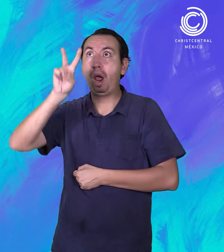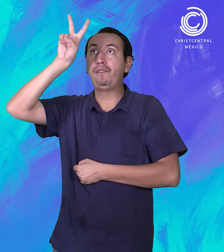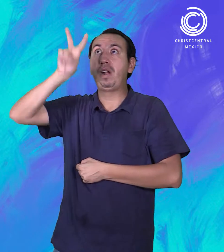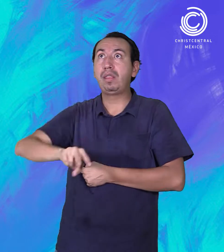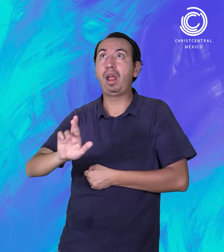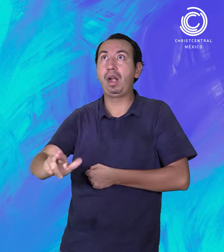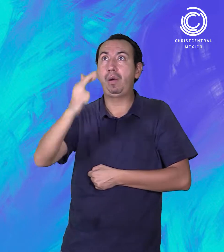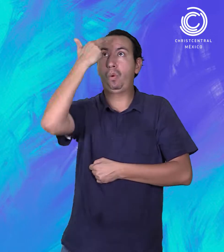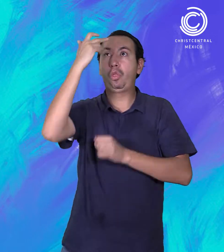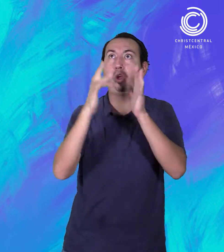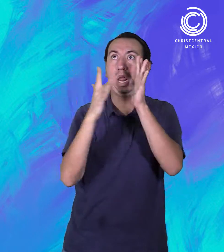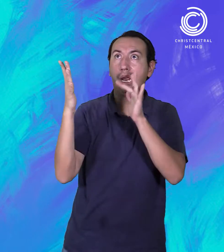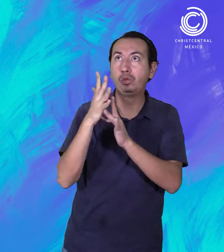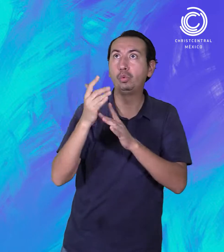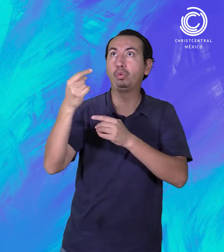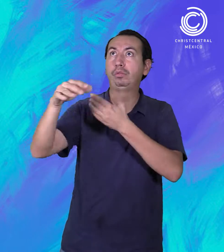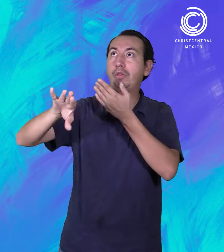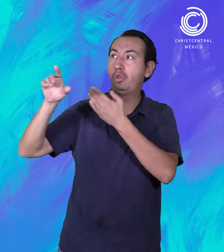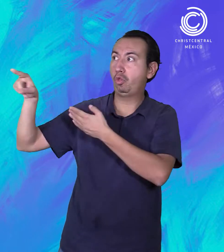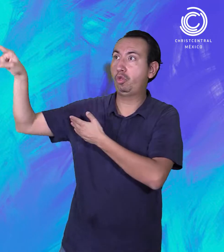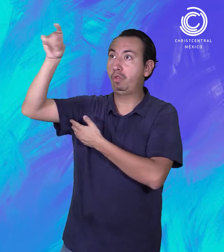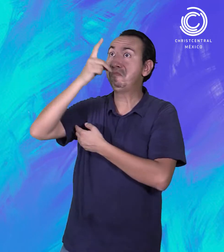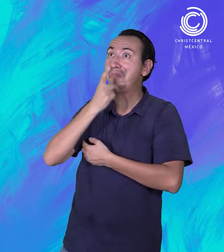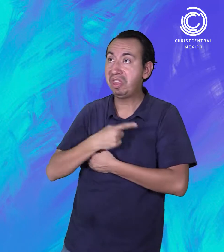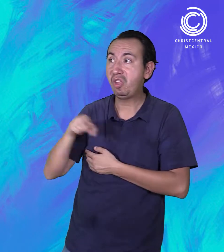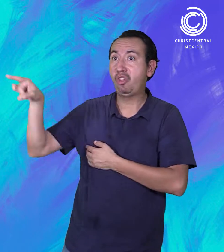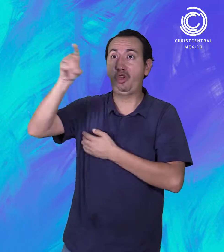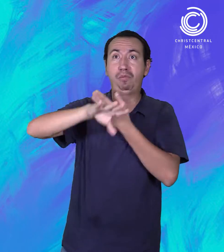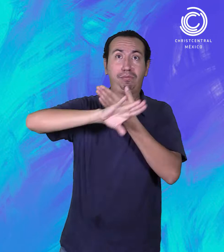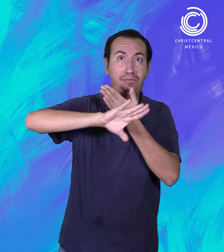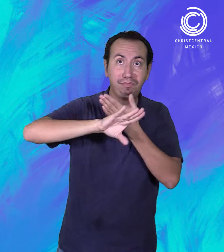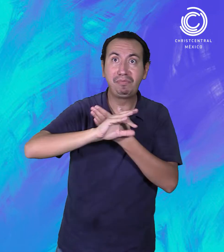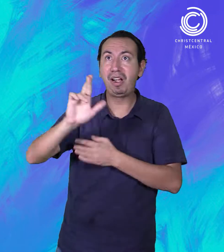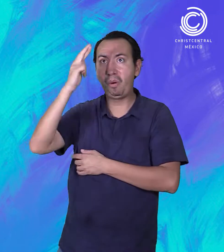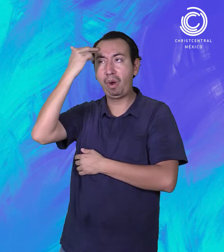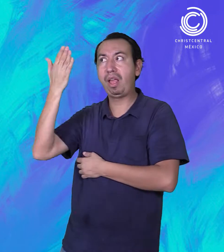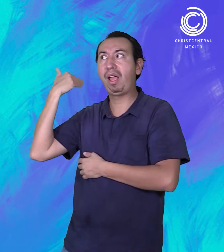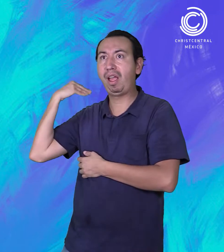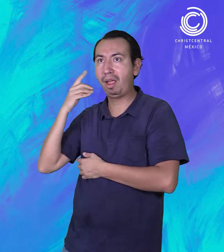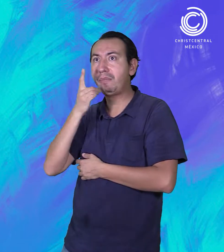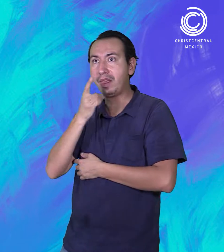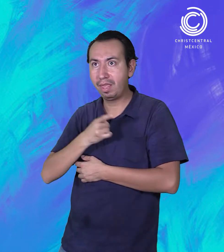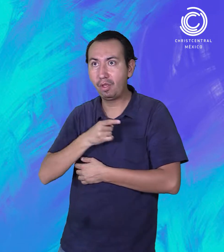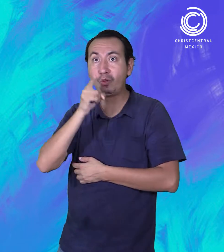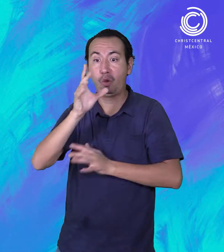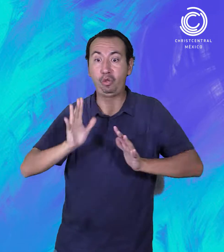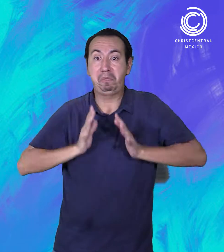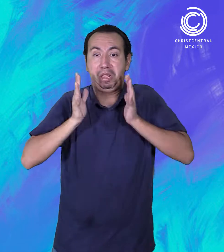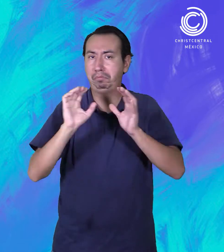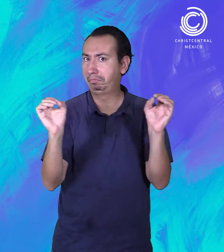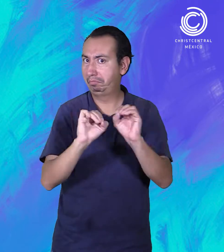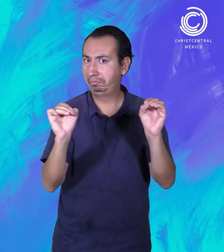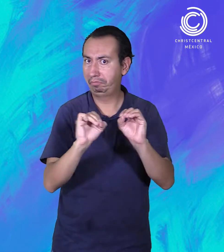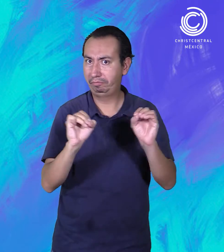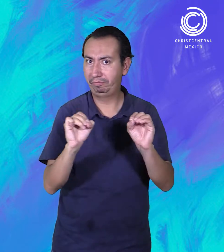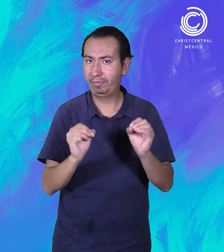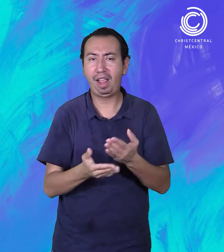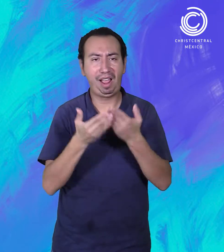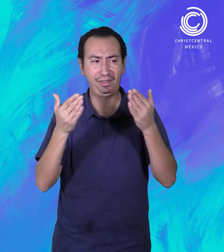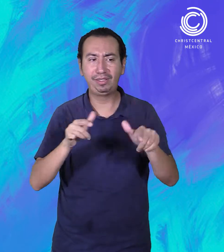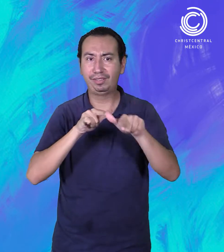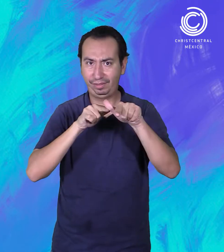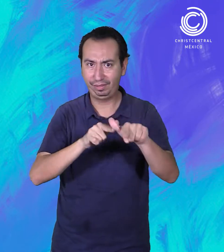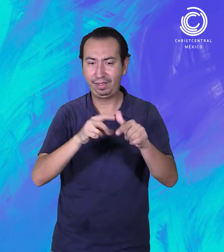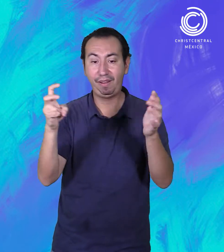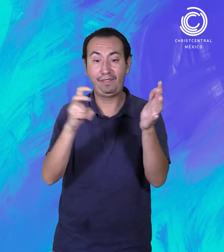sino más bien pónganse listos, estén preparados porque esto sucederá. Enseguida entonces, sigue